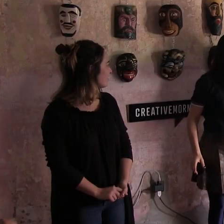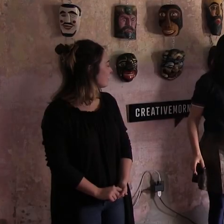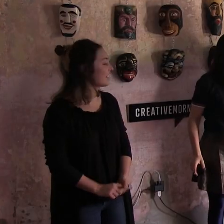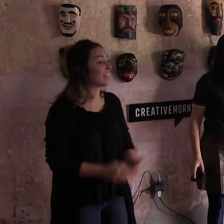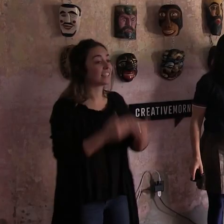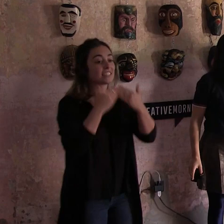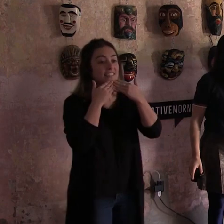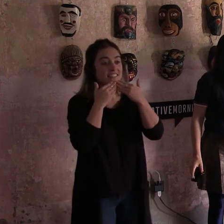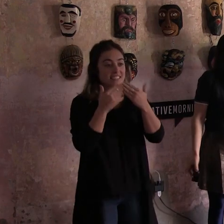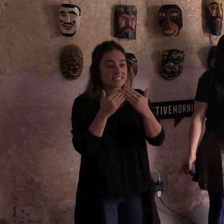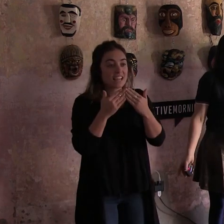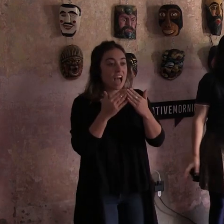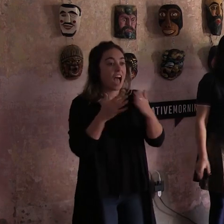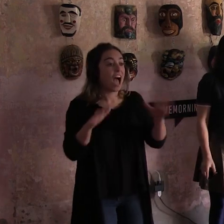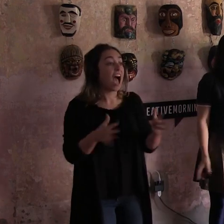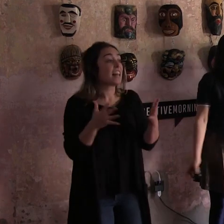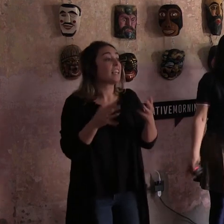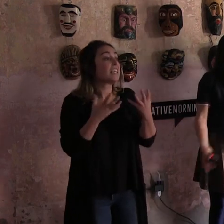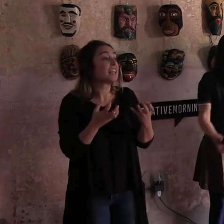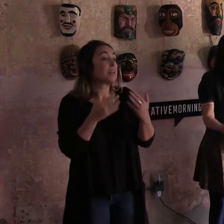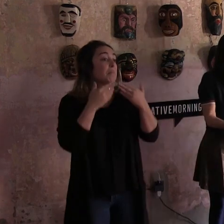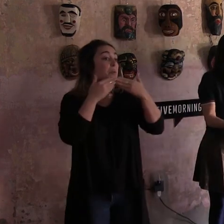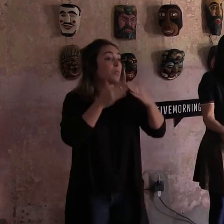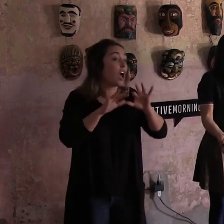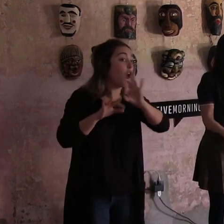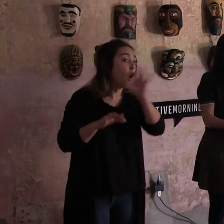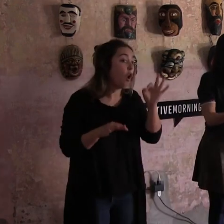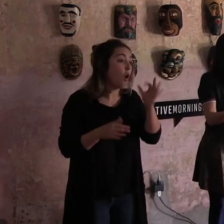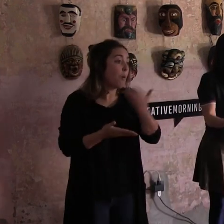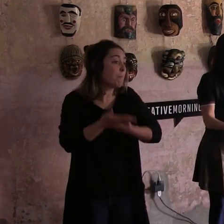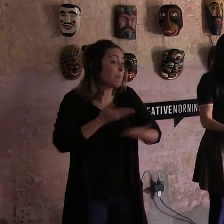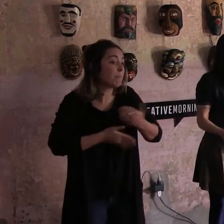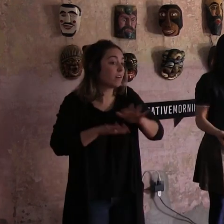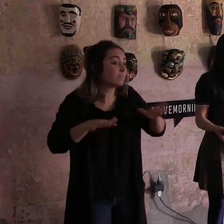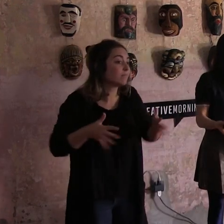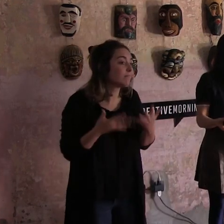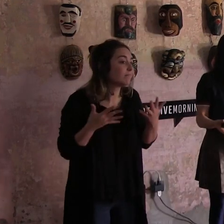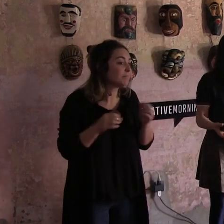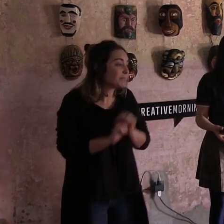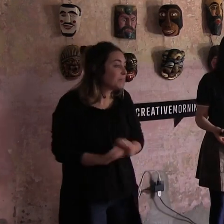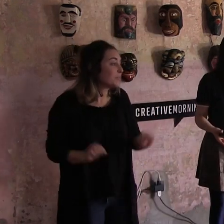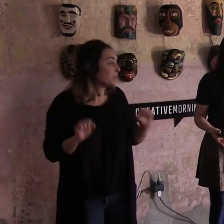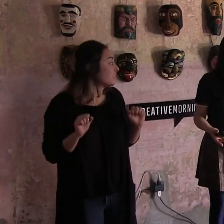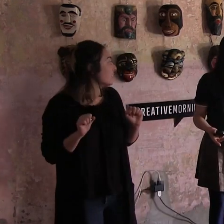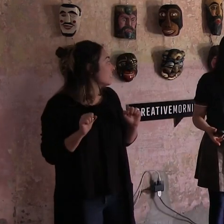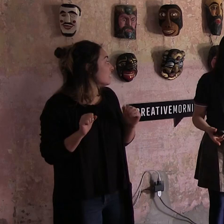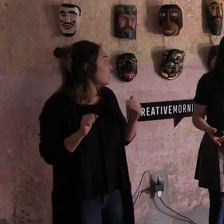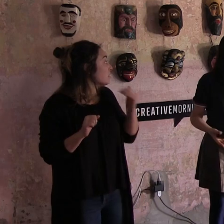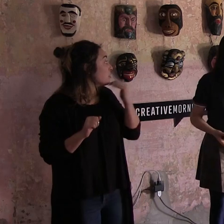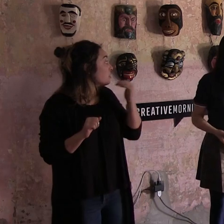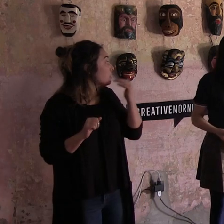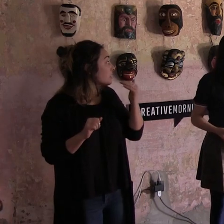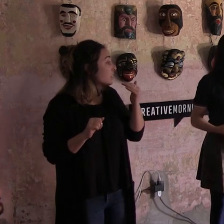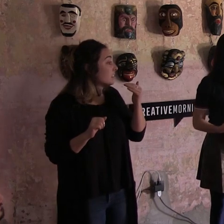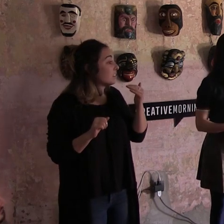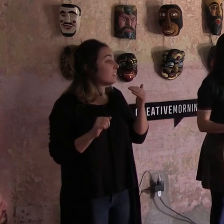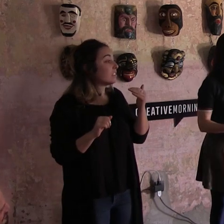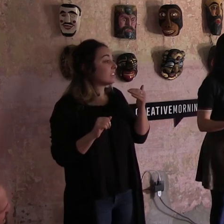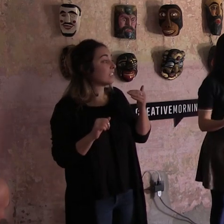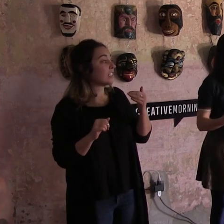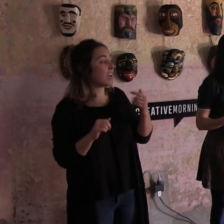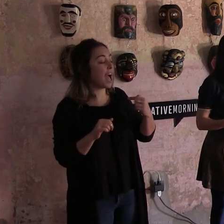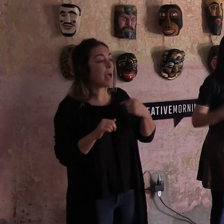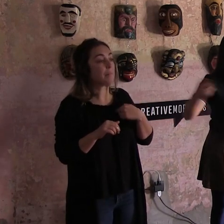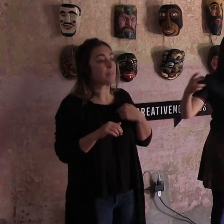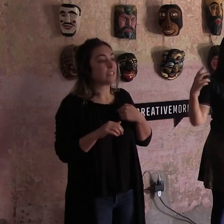Bueno, muchas gracias, y si alguien quiere preguntar o compartir algo. Que, por ejemplo, no sé si les conté que a mí, por